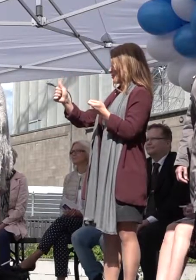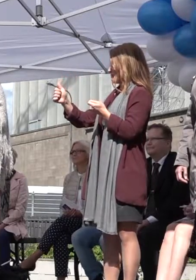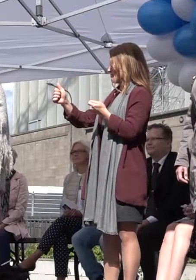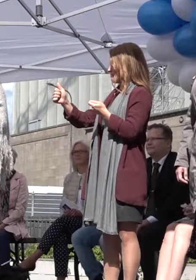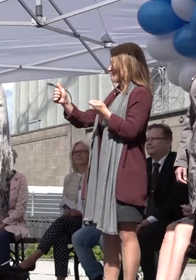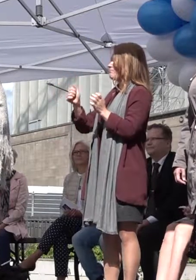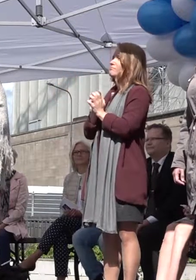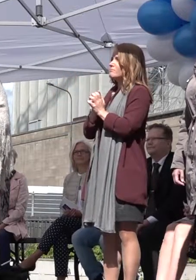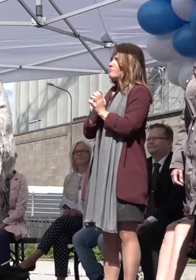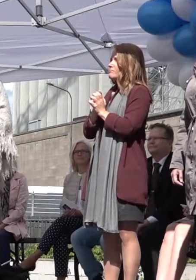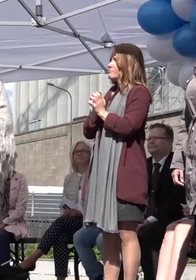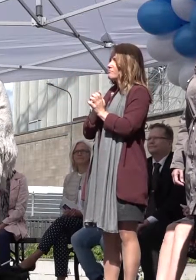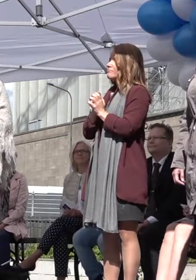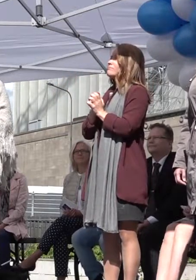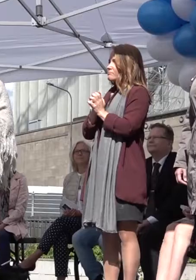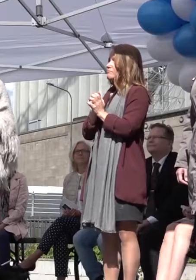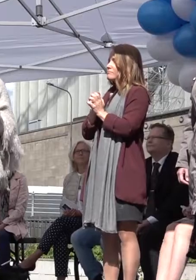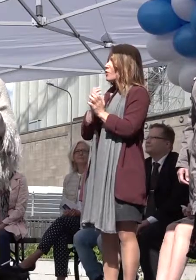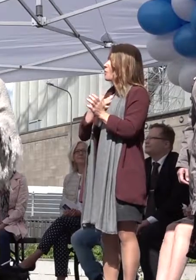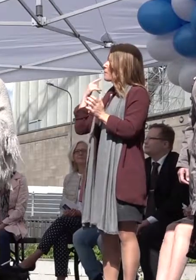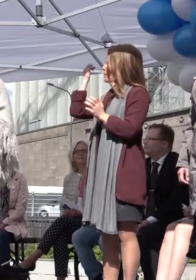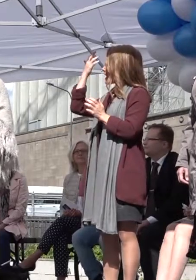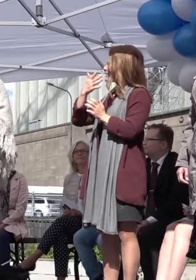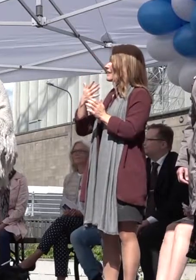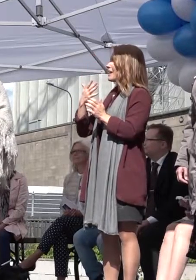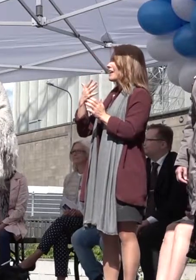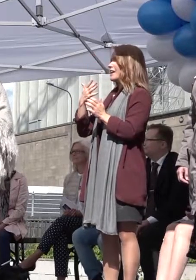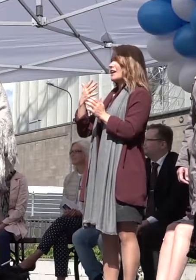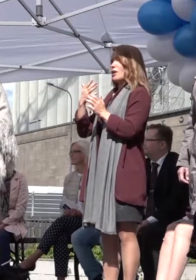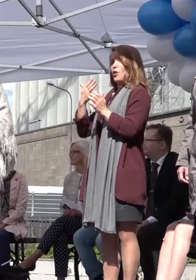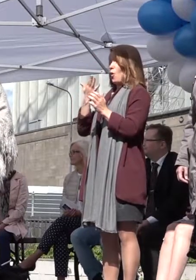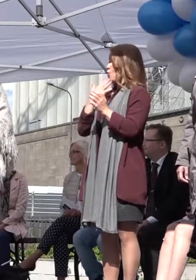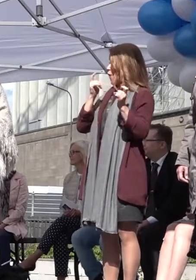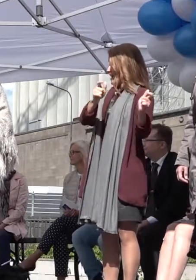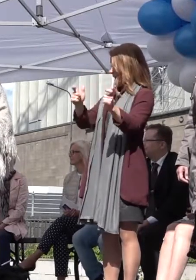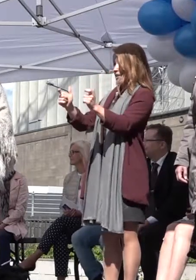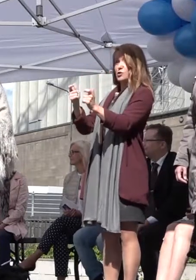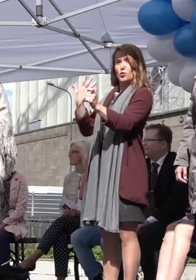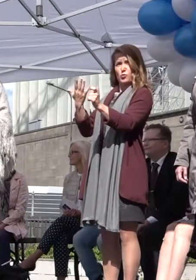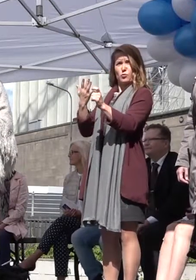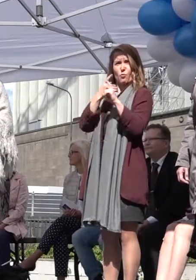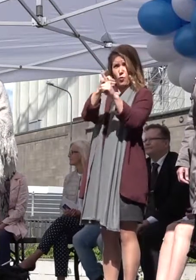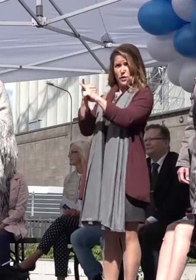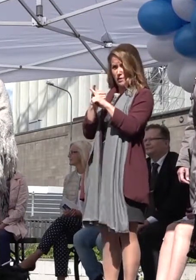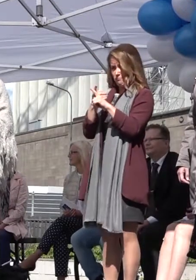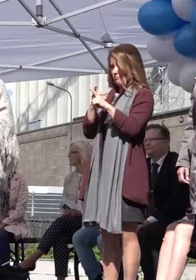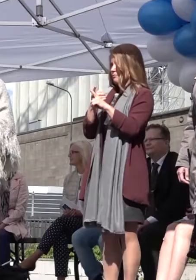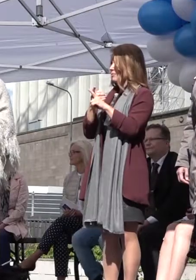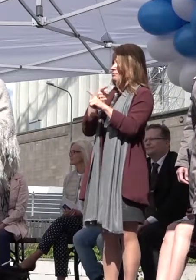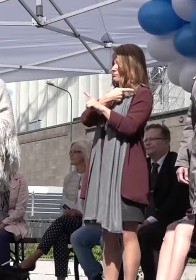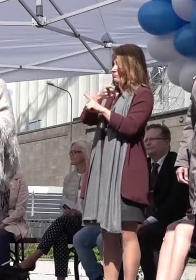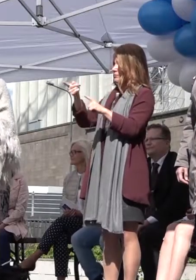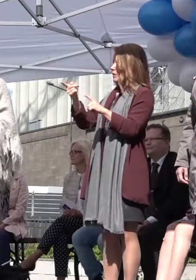minun mielestäni myös tässä edustettuna olevilla järjestöillä on äärimmäisen